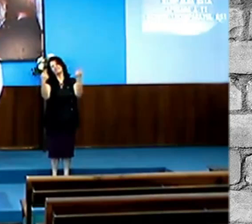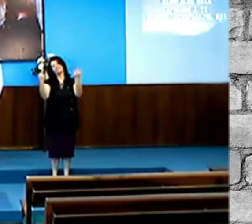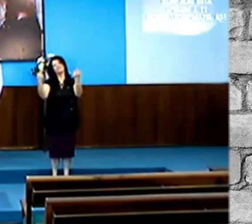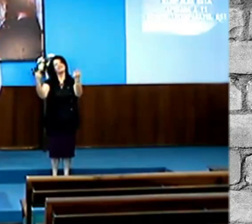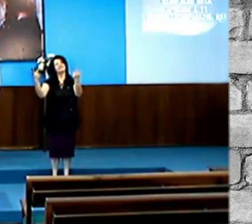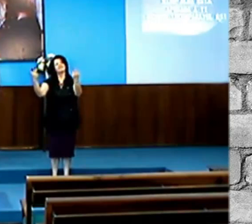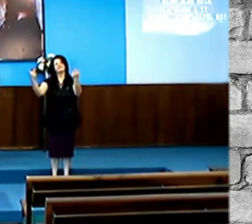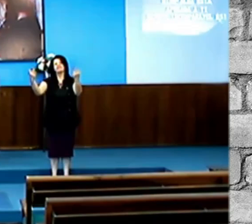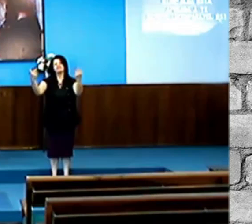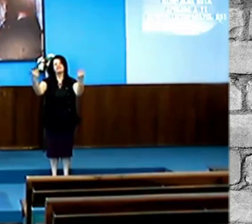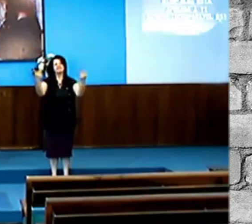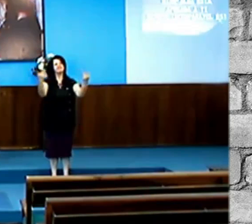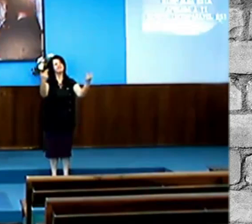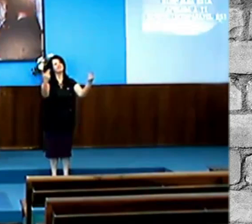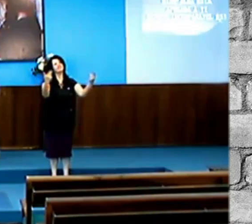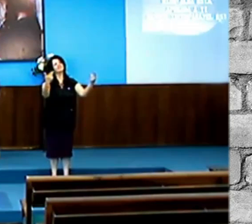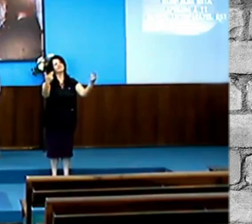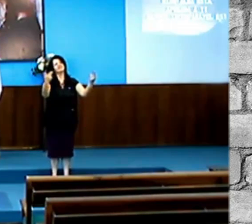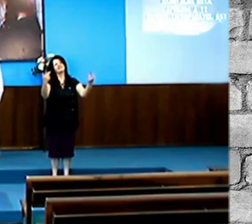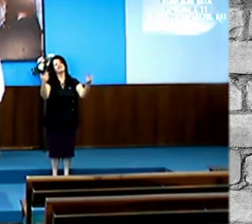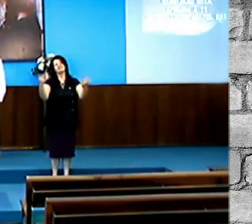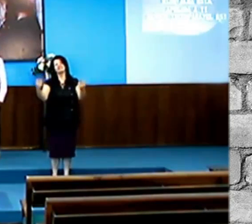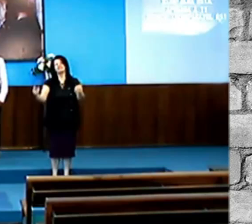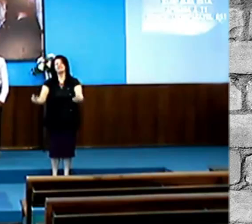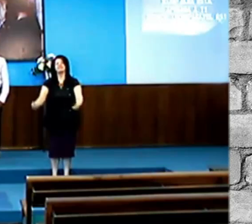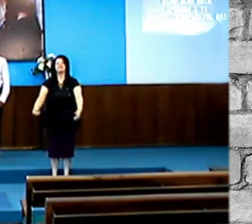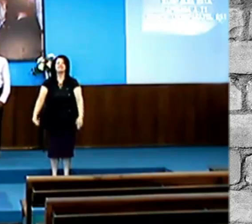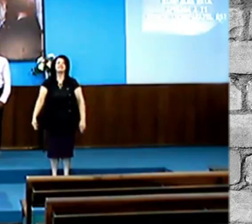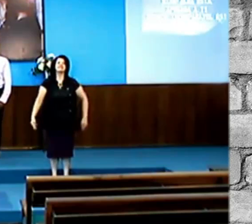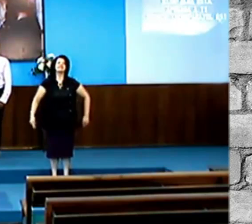Incomparável, Senhor, tu